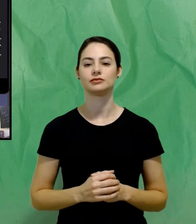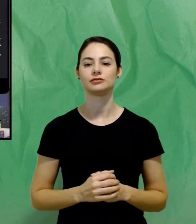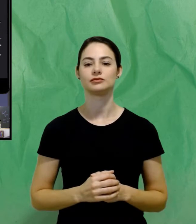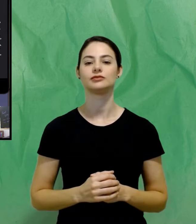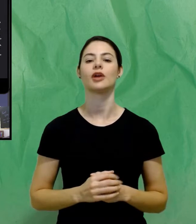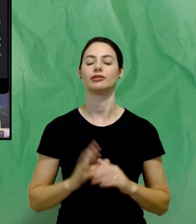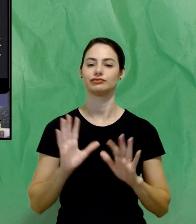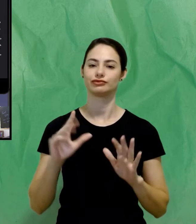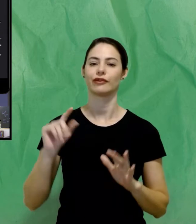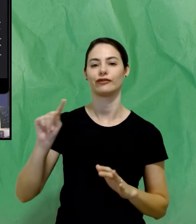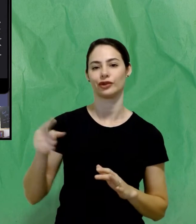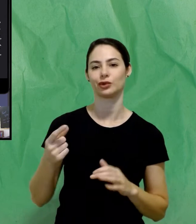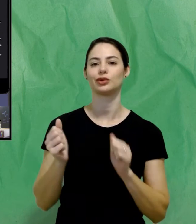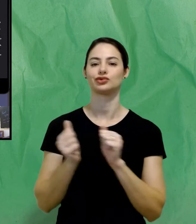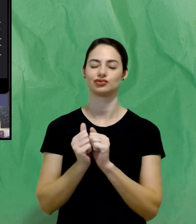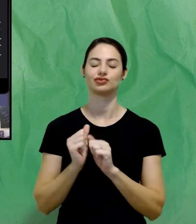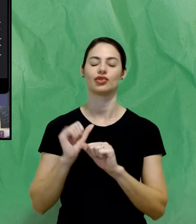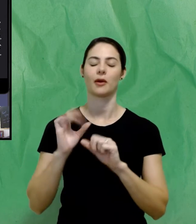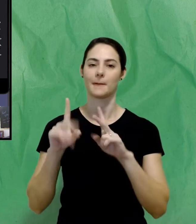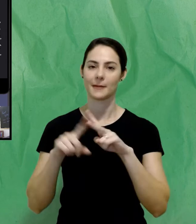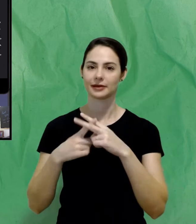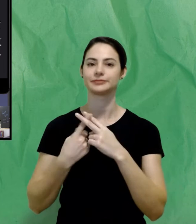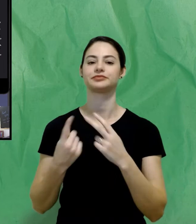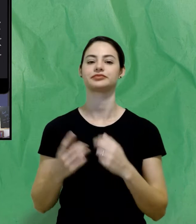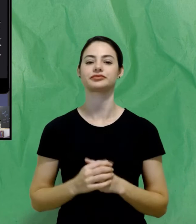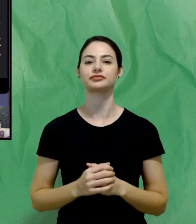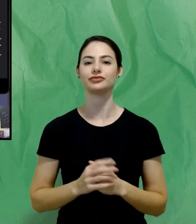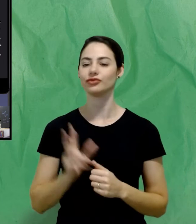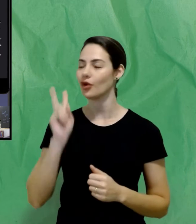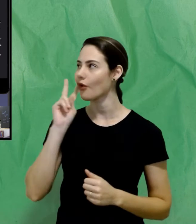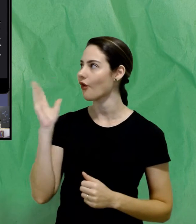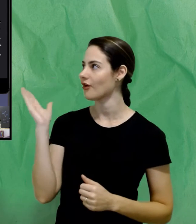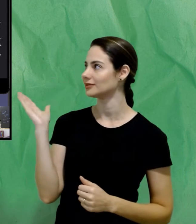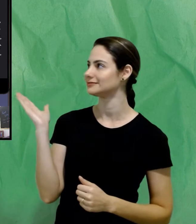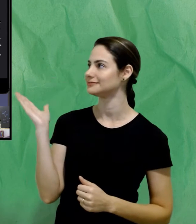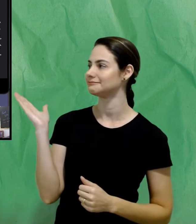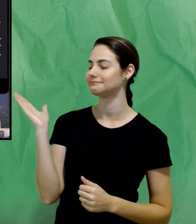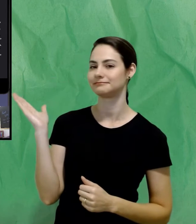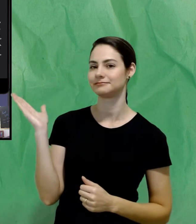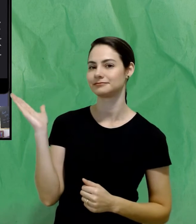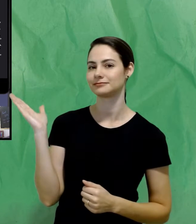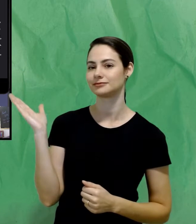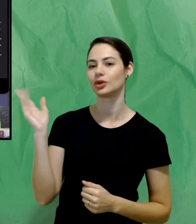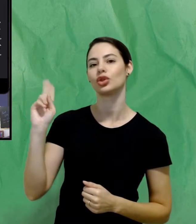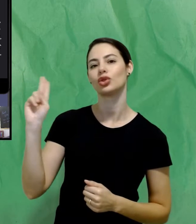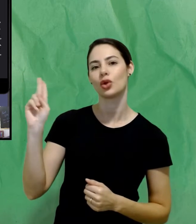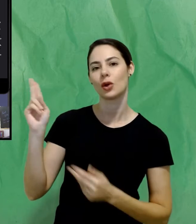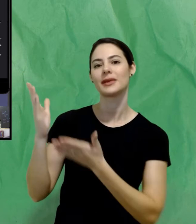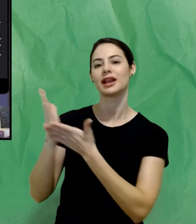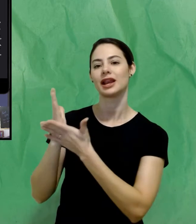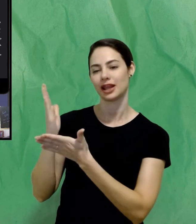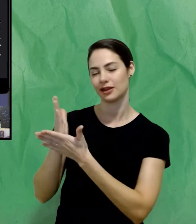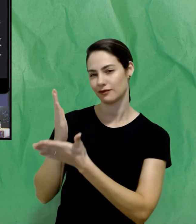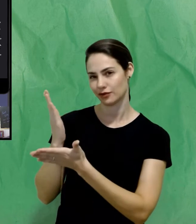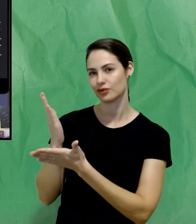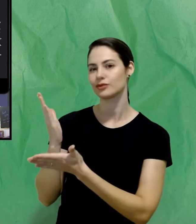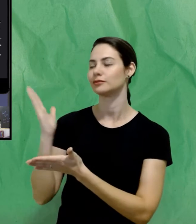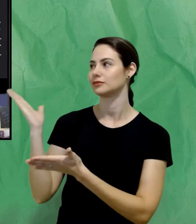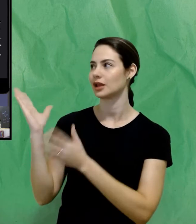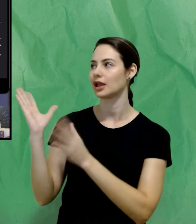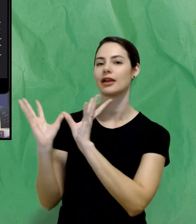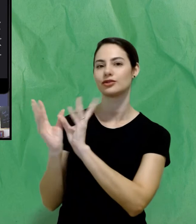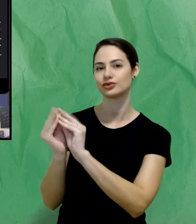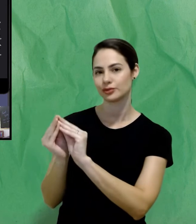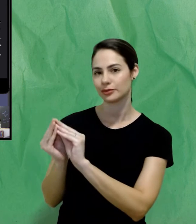junto. Então, olha só, gente, né? Ficou aqui nome do livro, Harry Potter e a Pedra Filosofal. Resumo